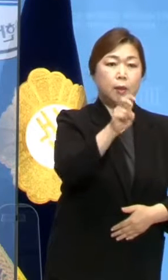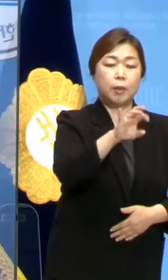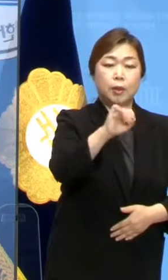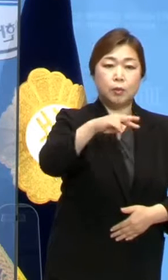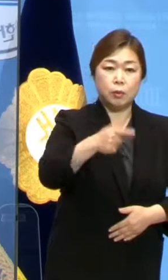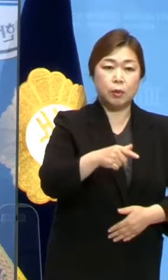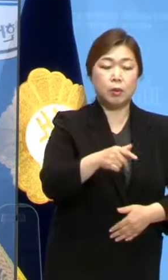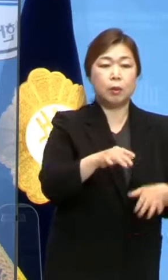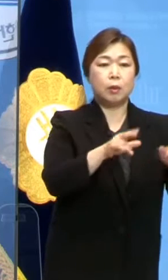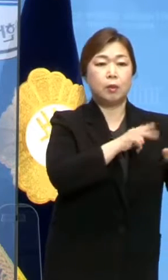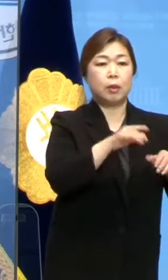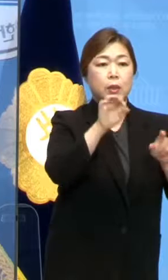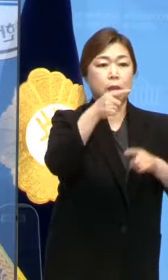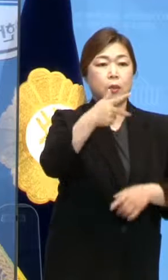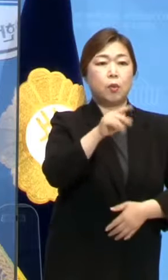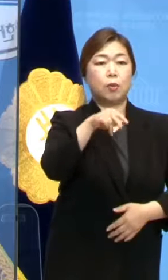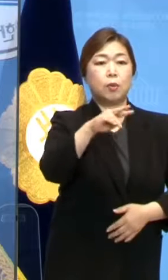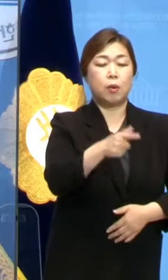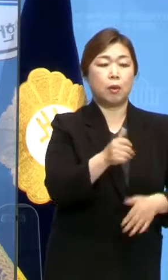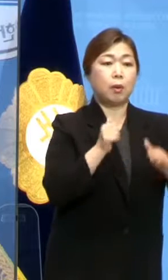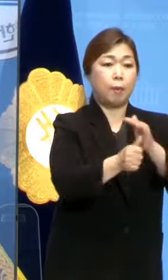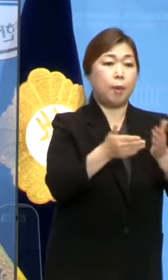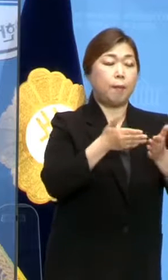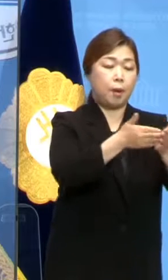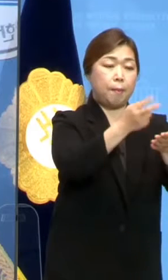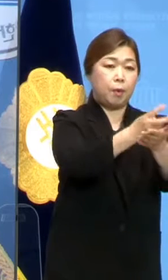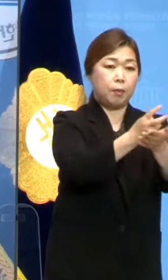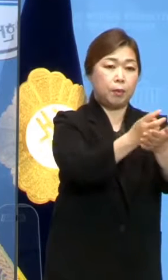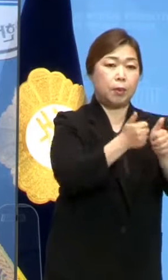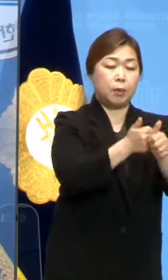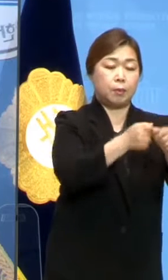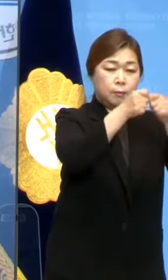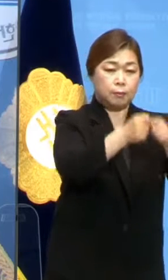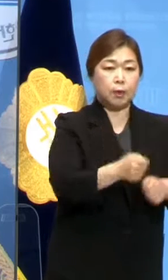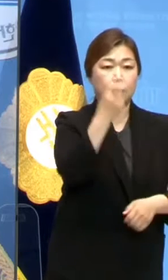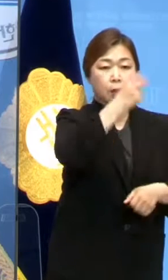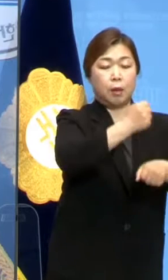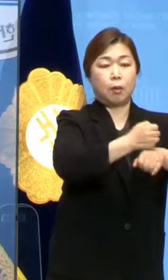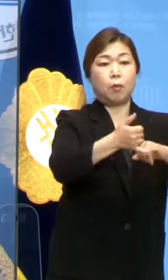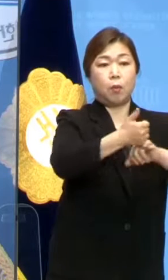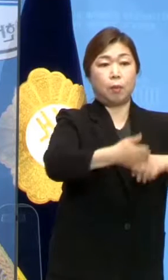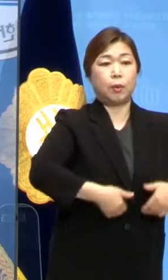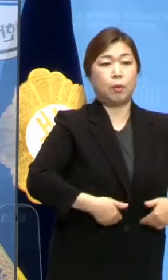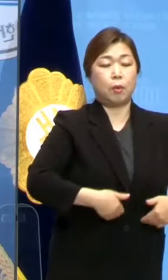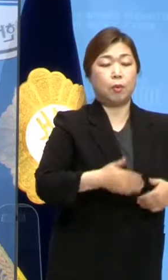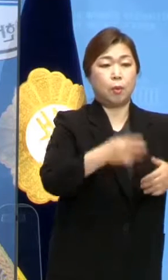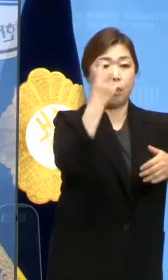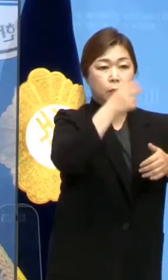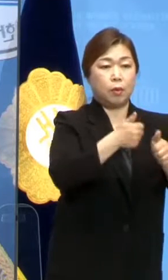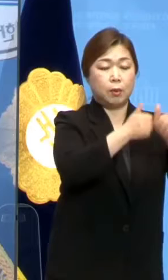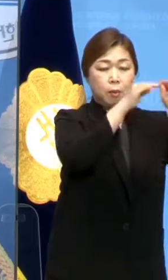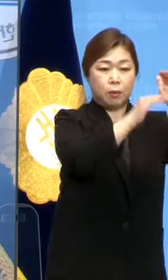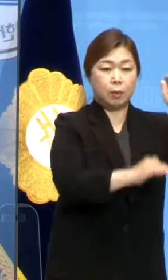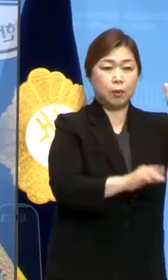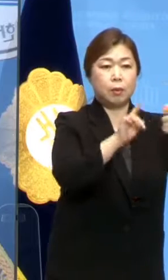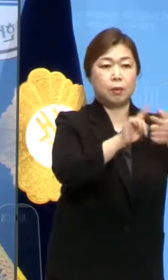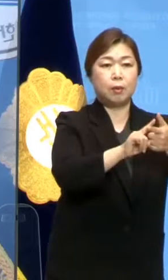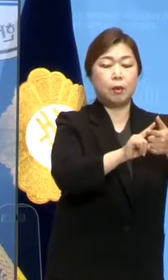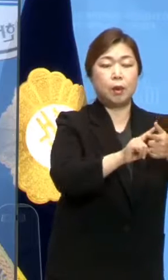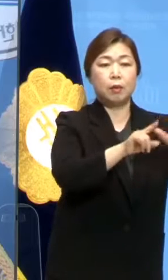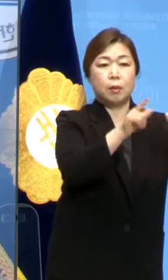이중성의 원이 각각 대표 발의한 법안에 대해 면밀한 검토가 필요하며 이러한 컴터에 과정에서